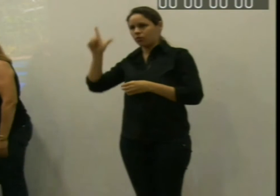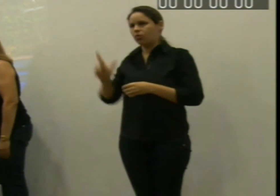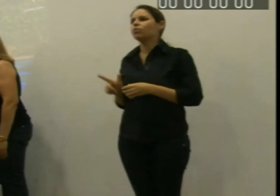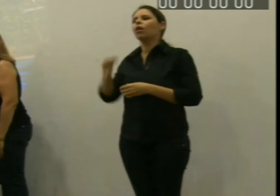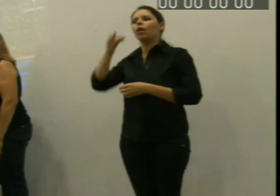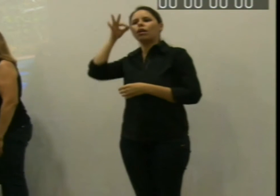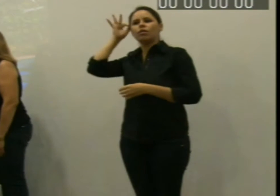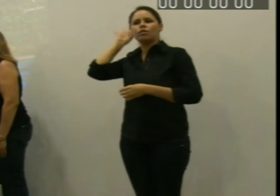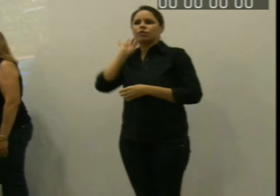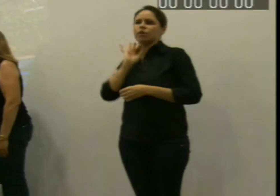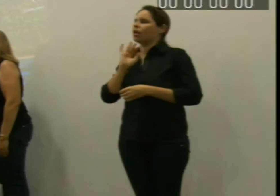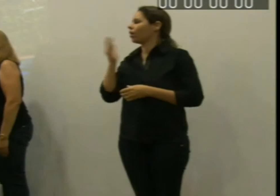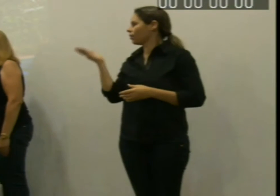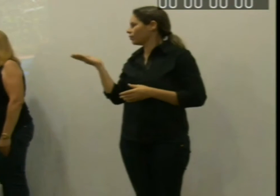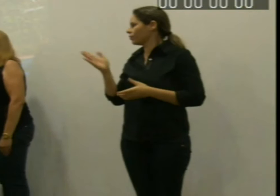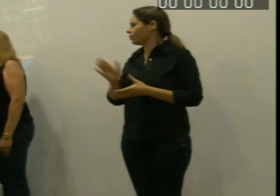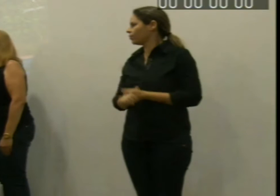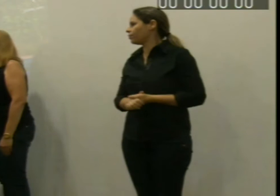Chile